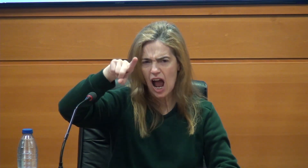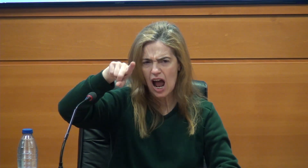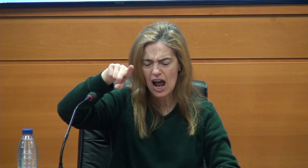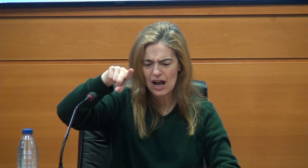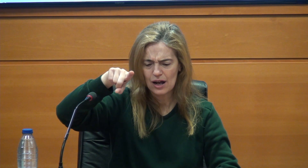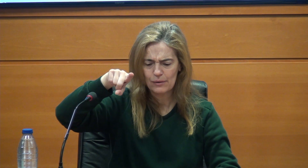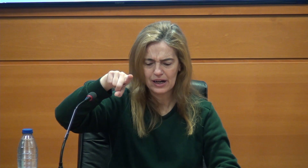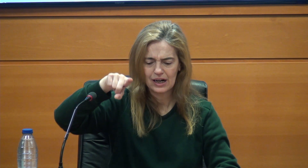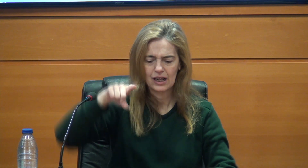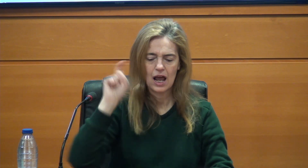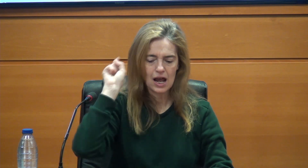saber enseñar